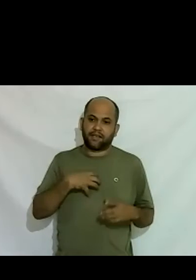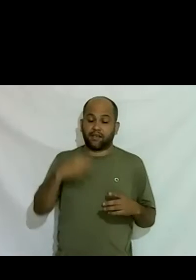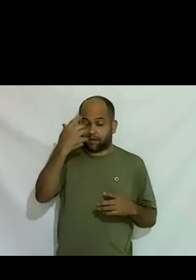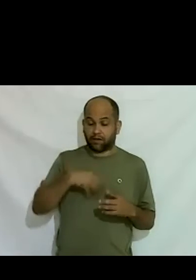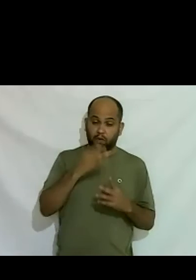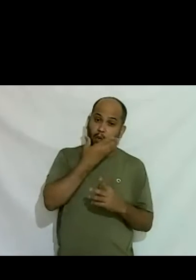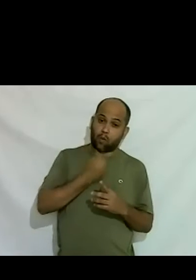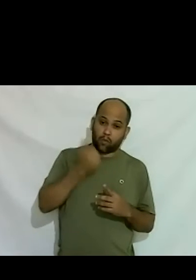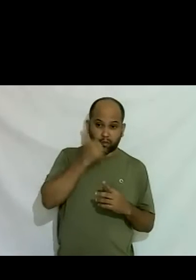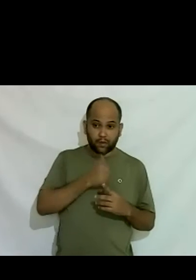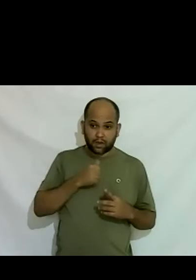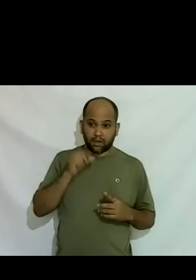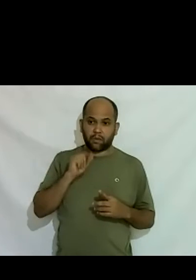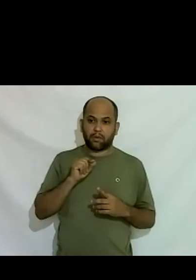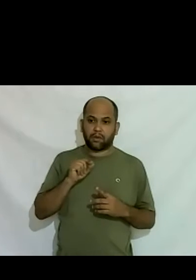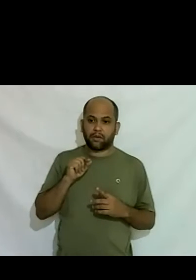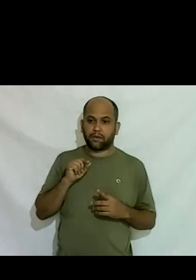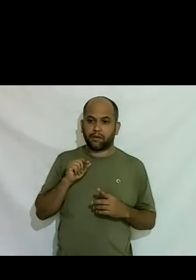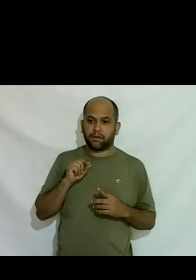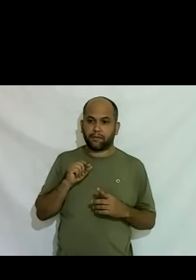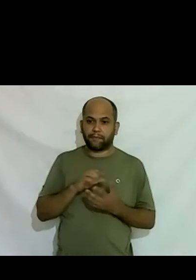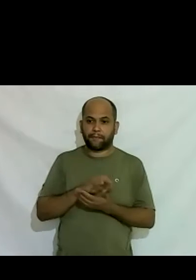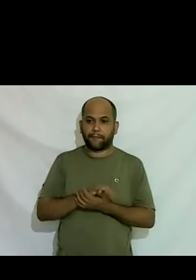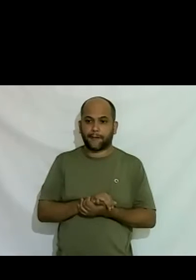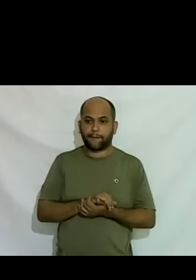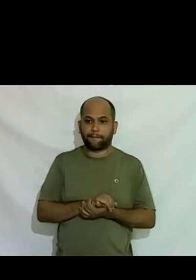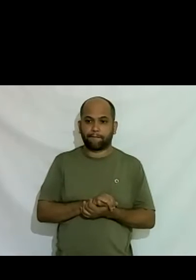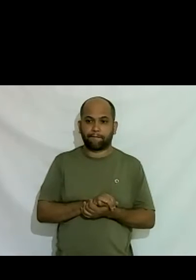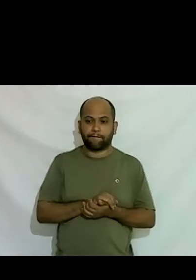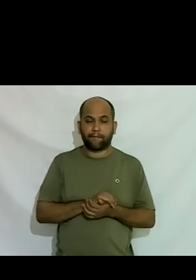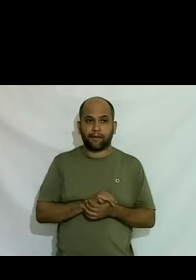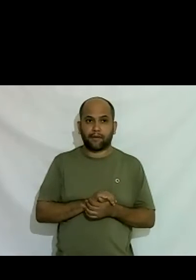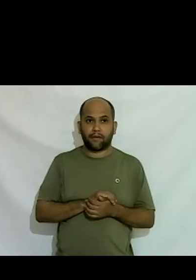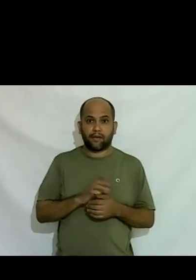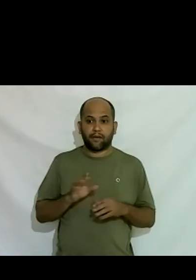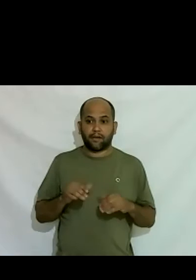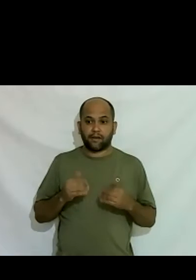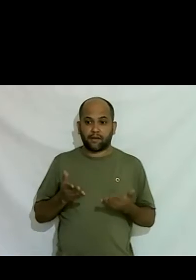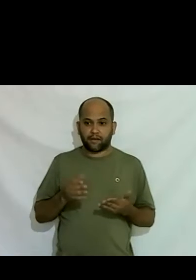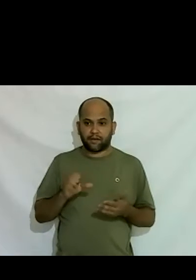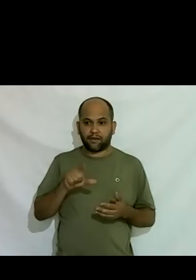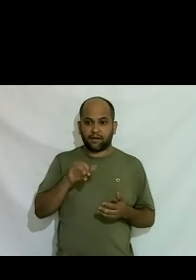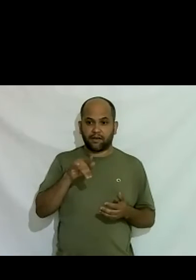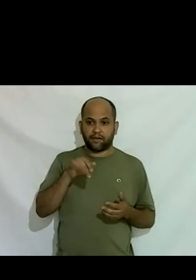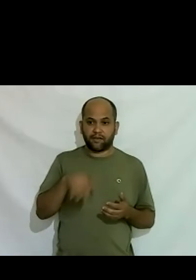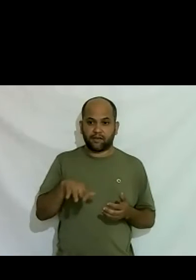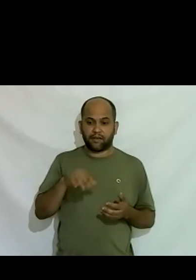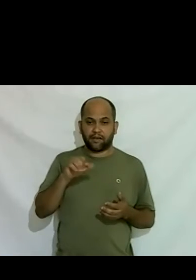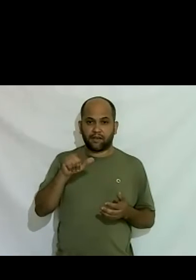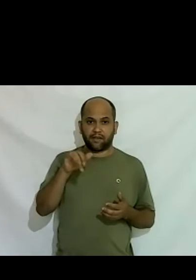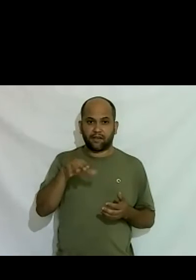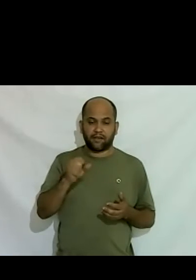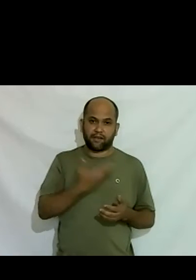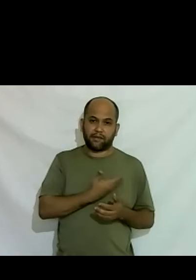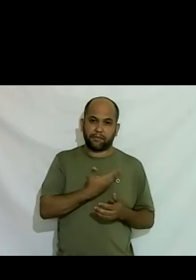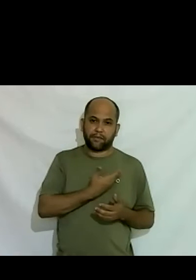mulher ou outra coisa qualquer como diz Letícia Lanz e aí Letícia Lanz é uma amiga minha que é filósofa e psicóloga e